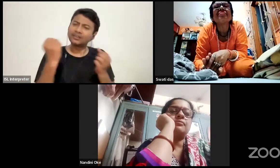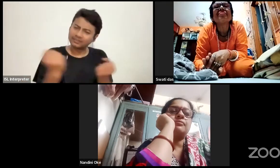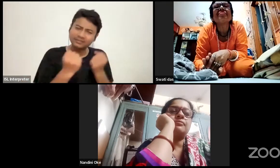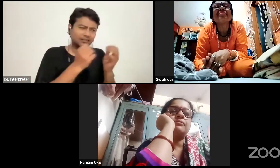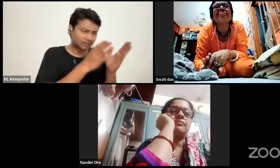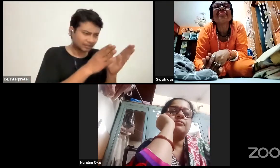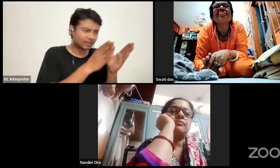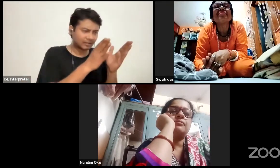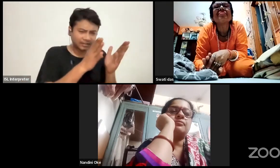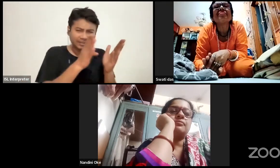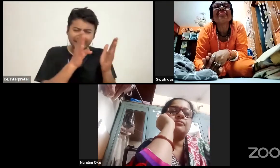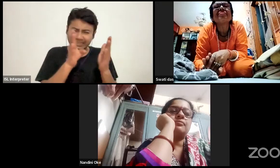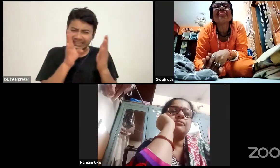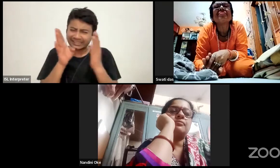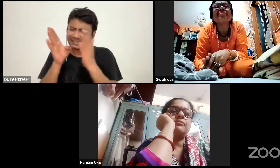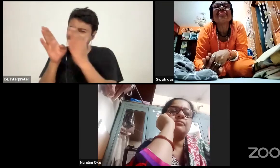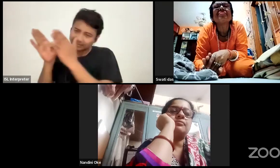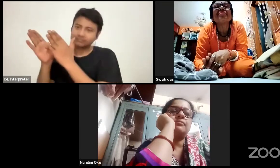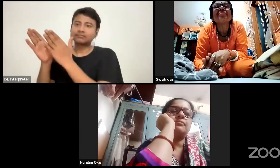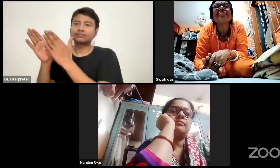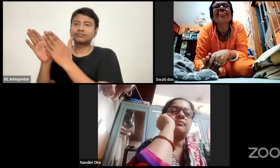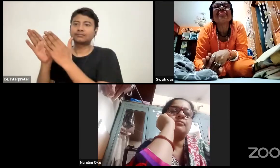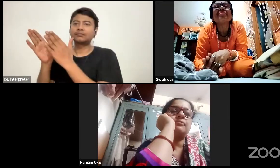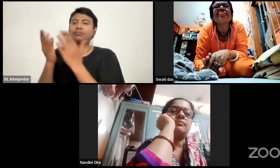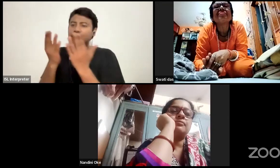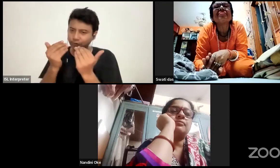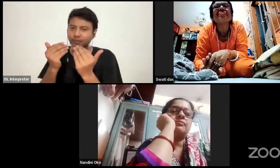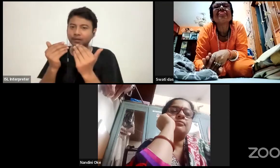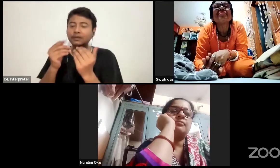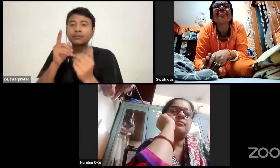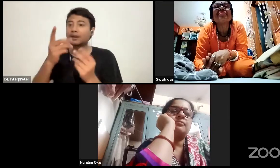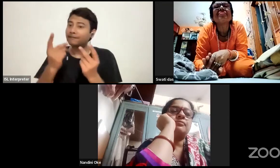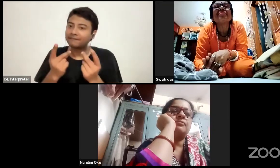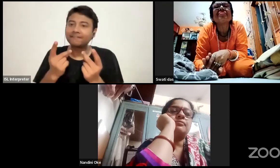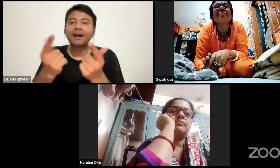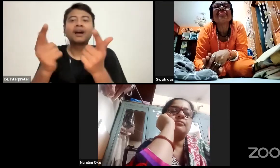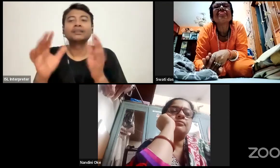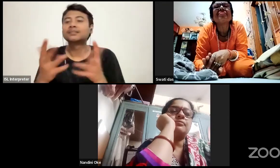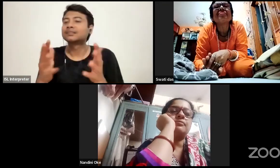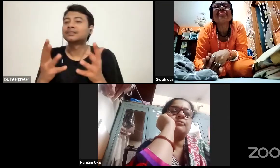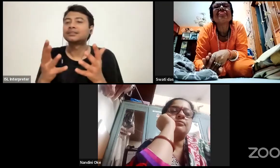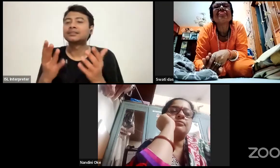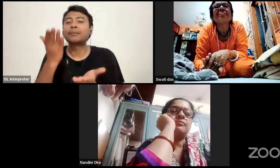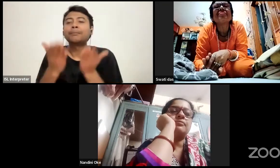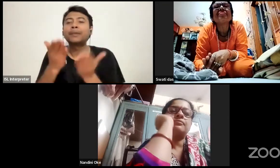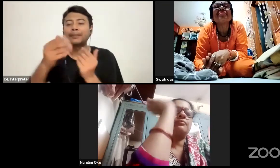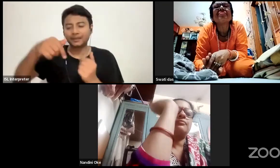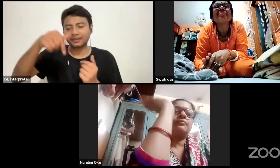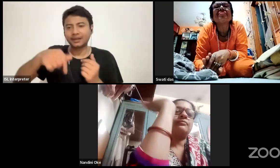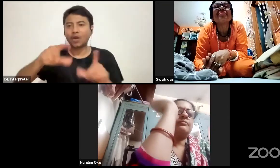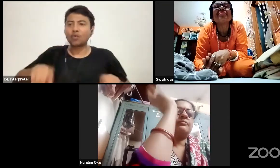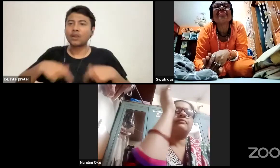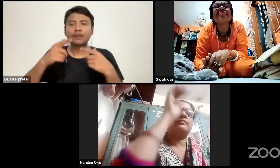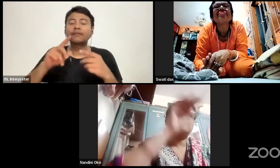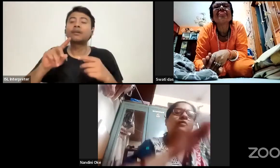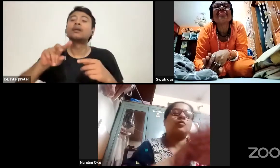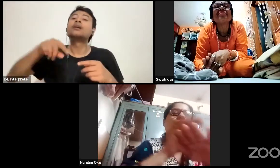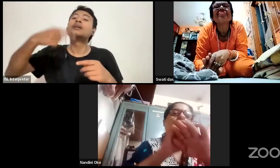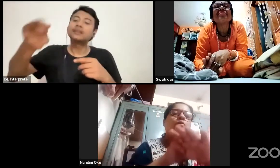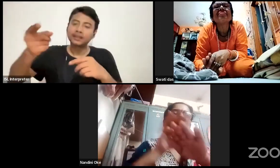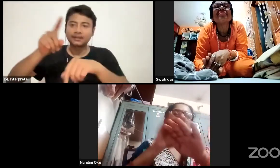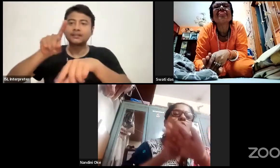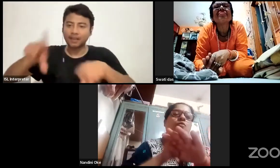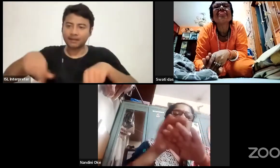अगर आपको डायरेक्ट प्रोसेस चाहिए तो भगवान के नाम का जप आरंभ कर दीजिए, ये डायरेक्ट प्रोसेस है, आपको अगले जन्म तक रुकने की आवश्यकता नहीं